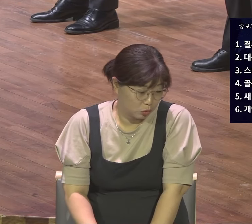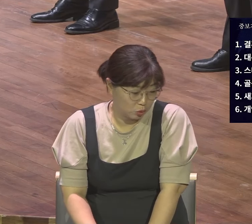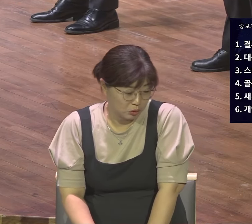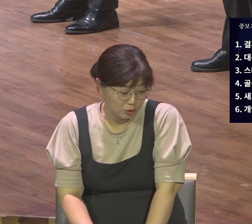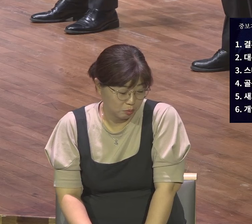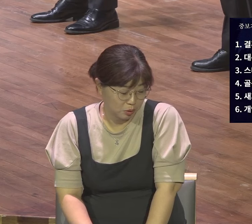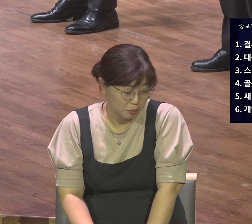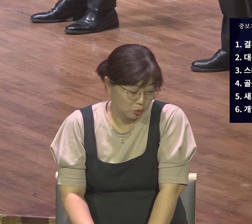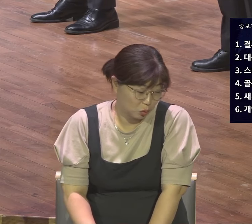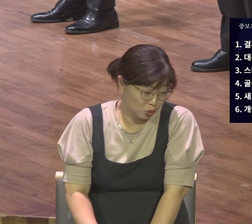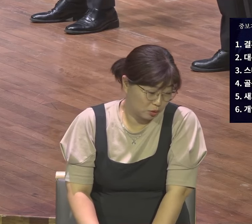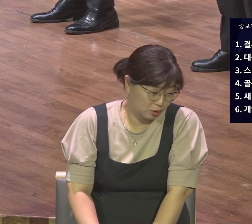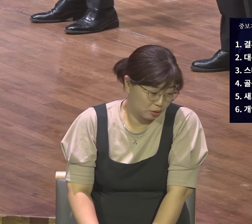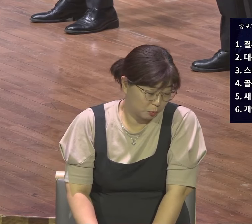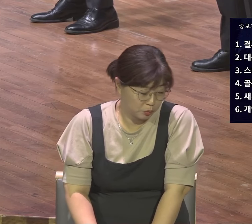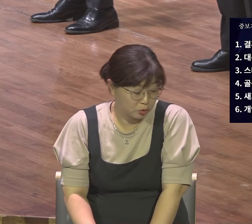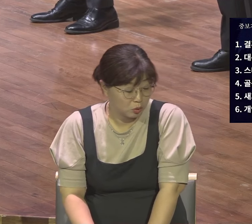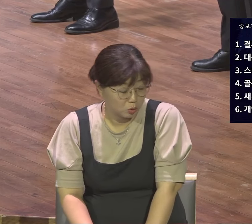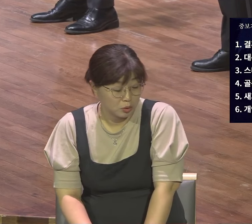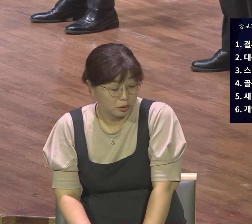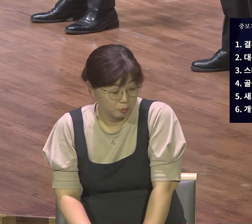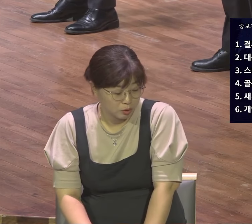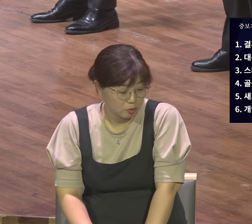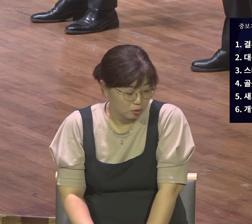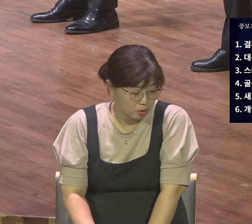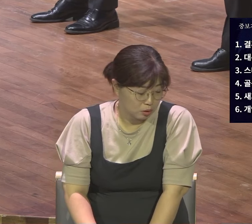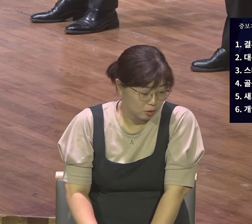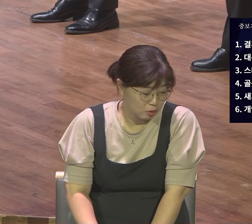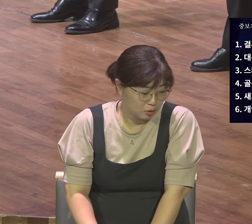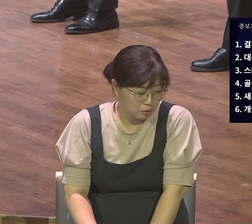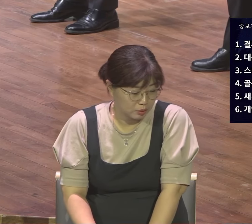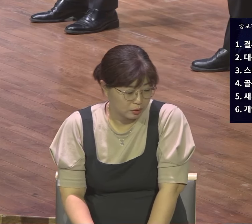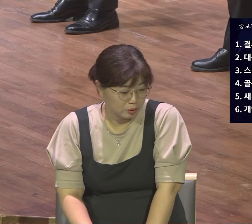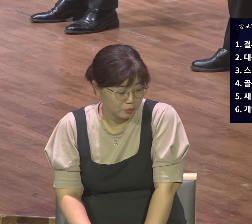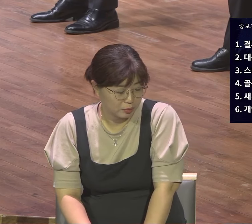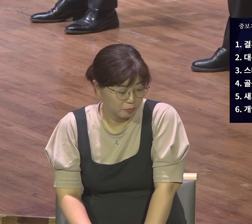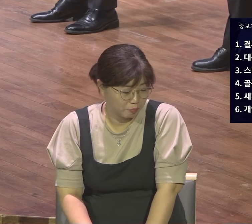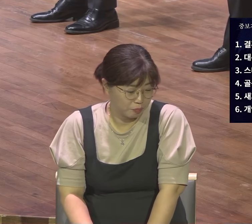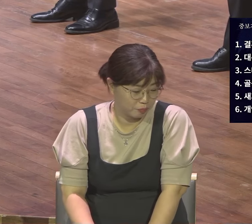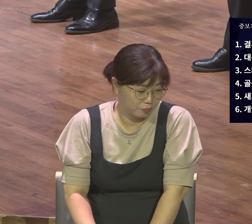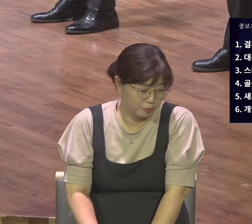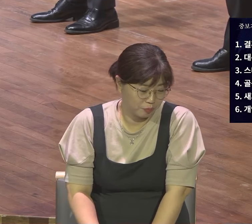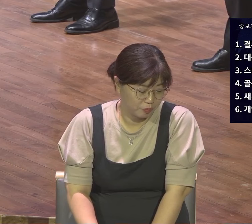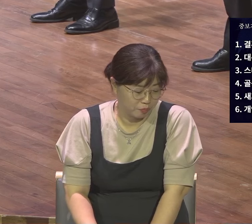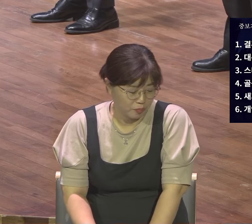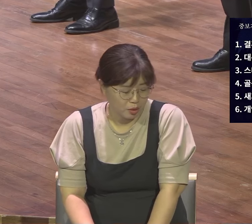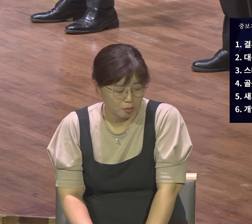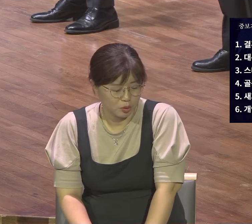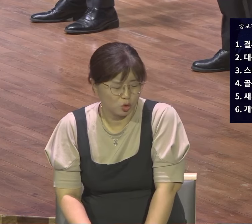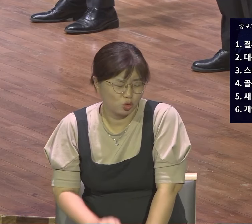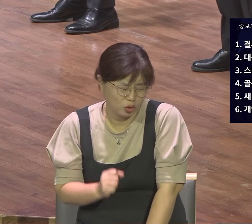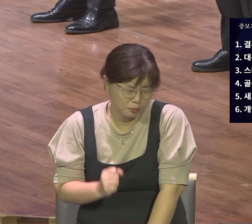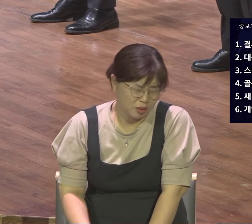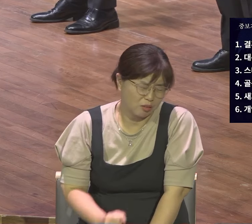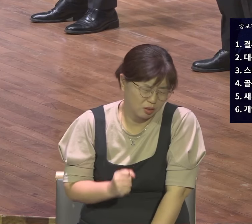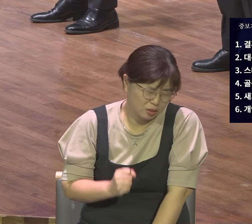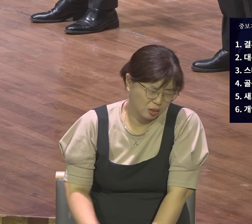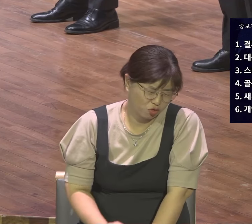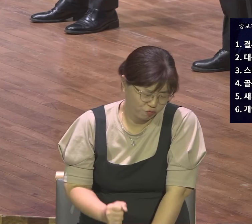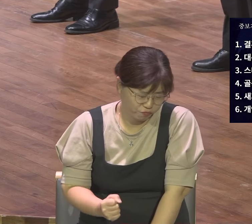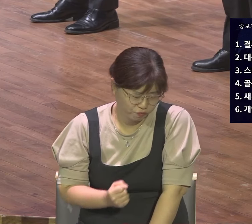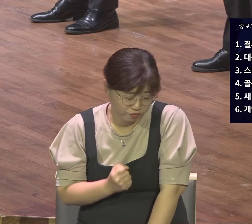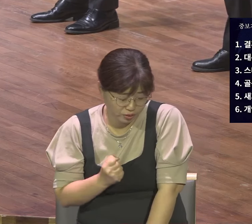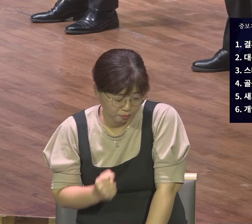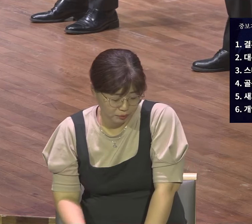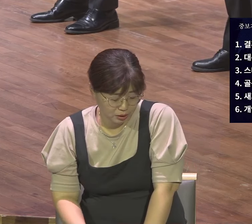시대를 세워나가는 가정 될 수 있도록 주님께서 역사하여 주시옵소서. 또 대륙별 국가 선교회를 연합 선거를